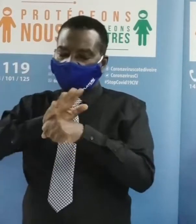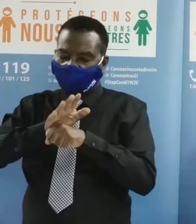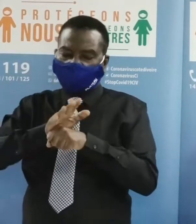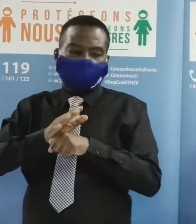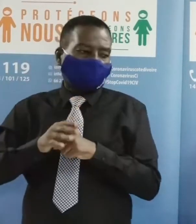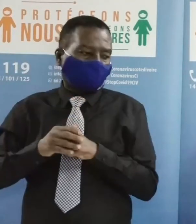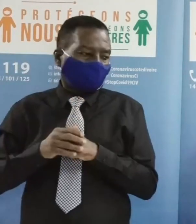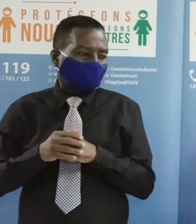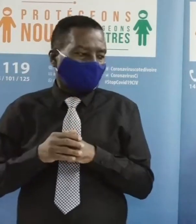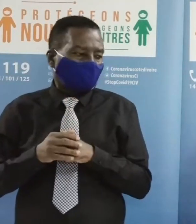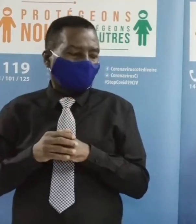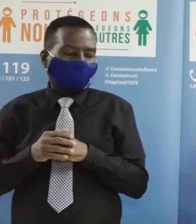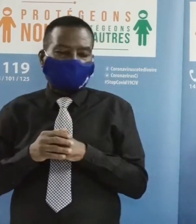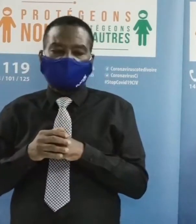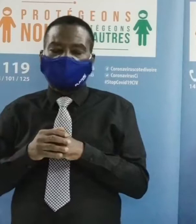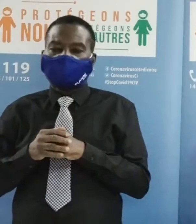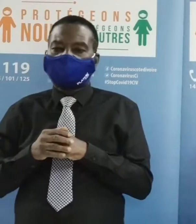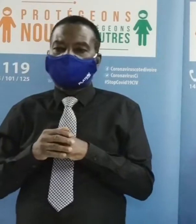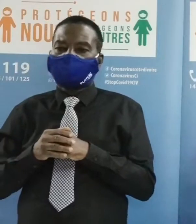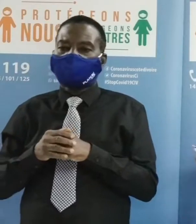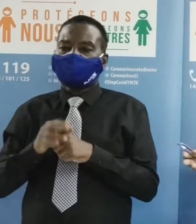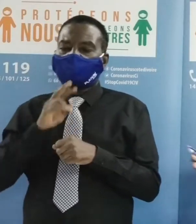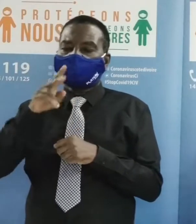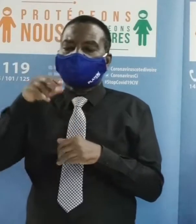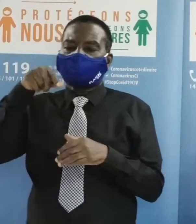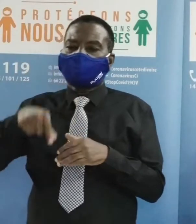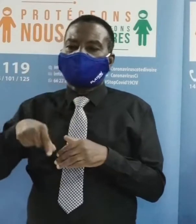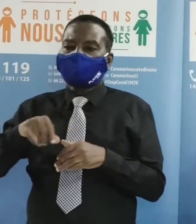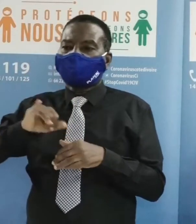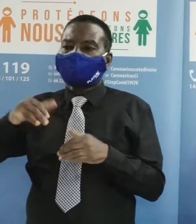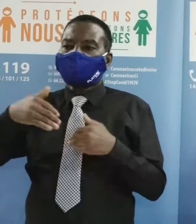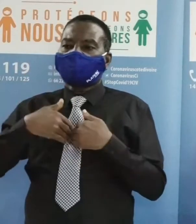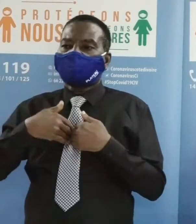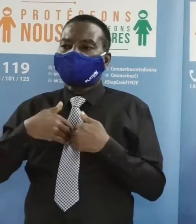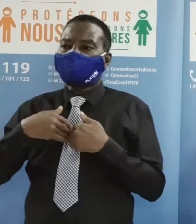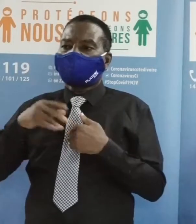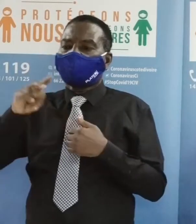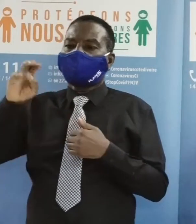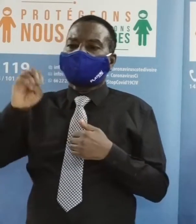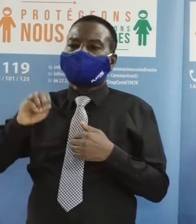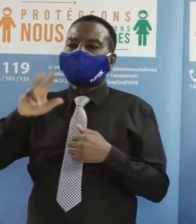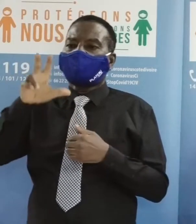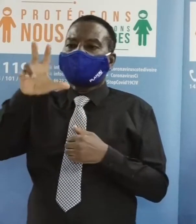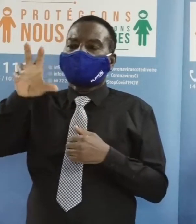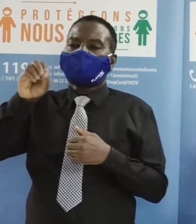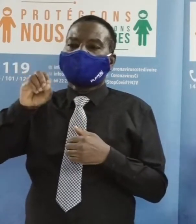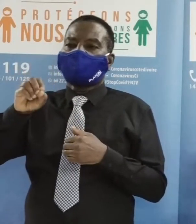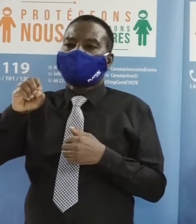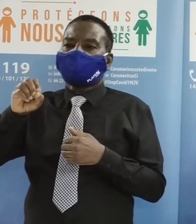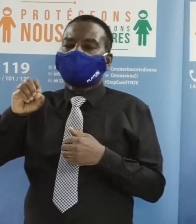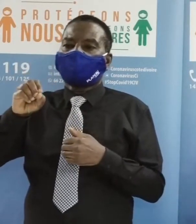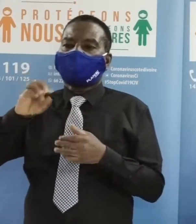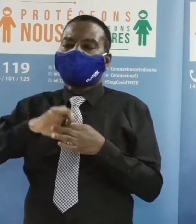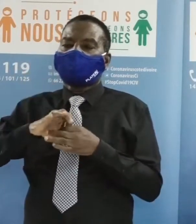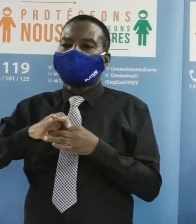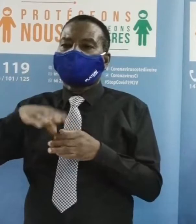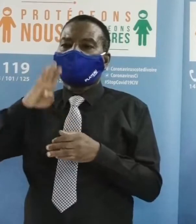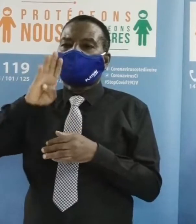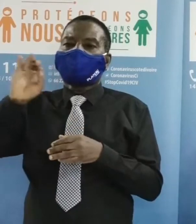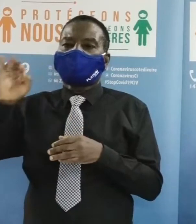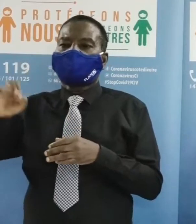19 c'est vrai il ya eu une trentaine de vos crimes avec intégrité